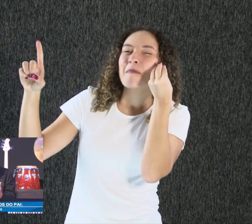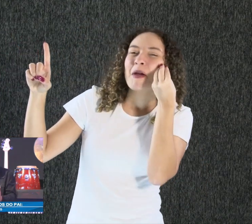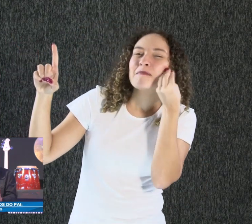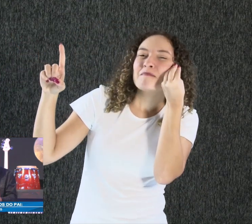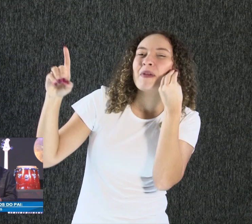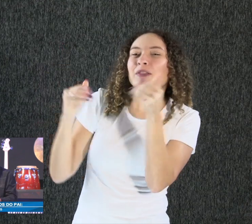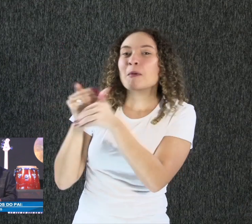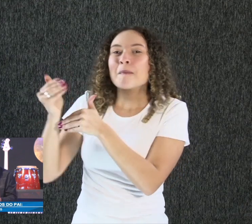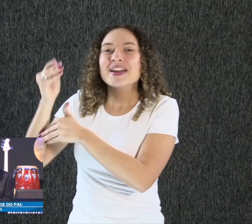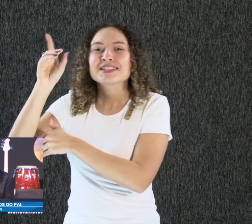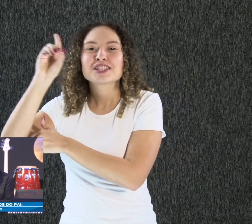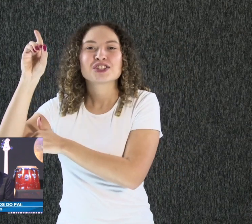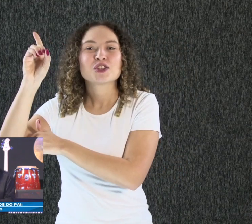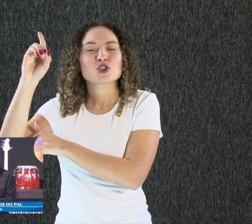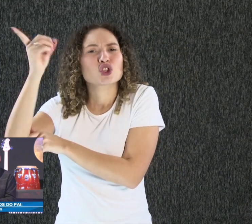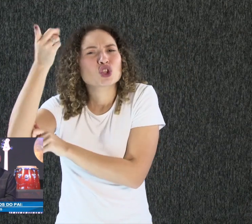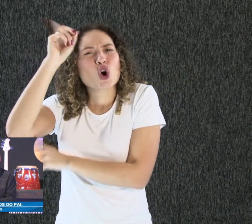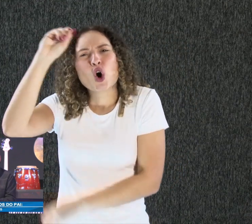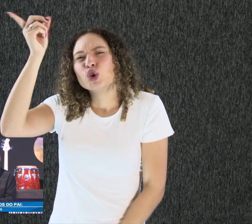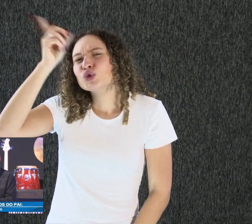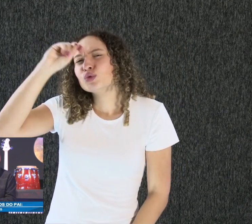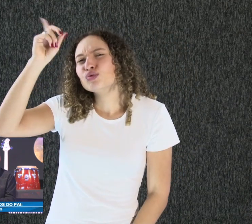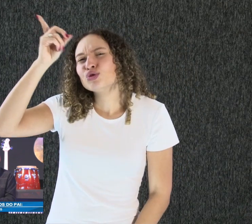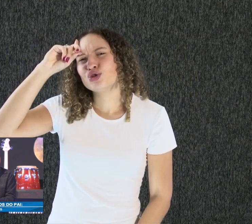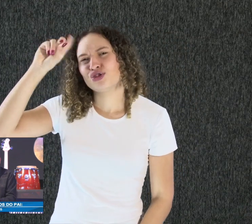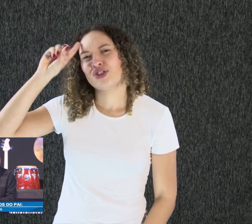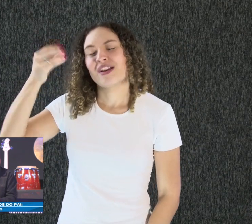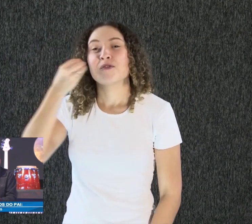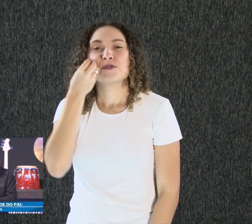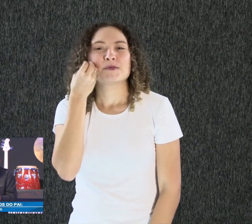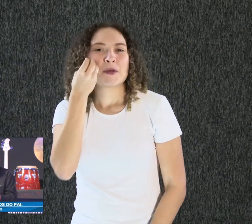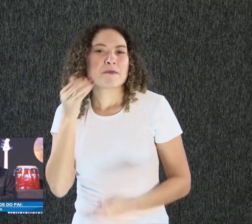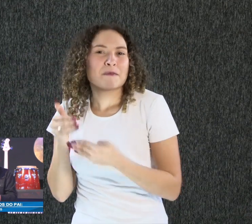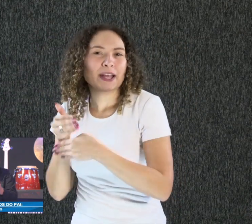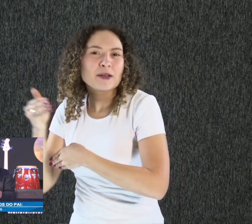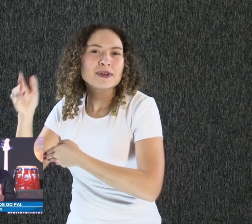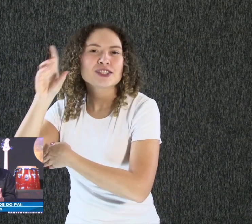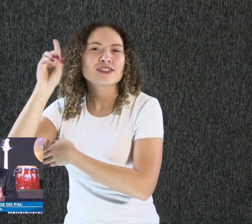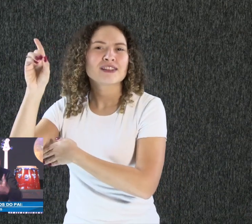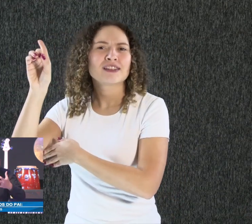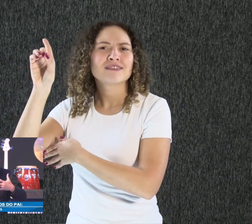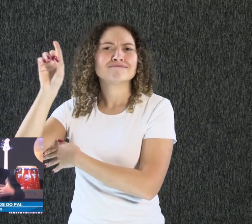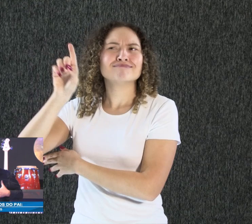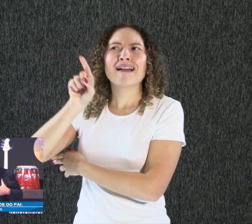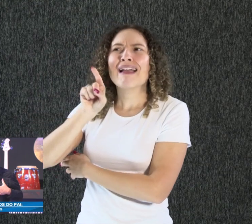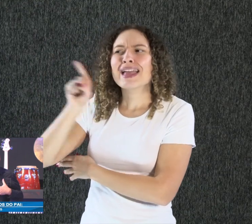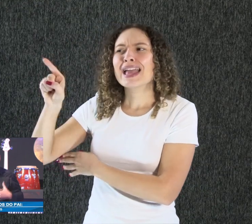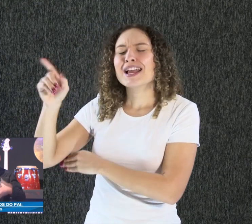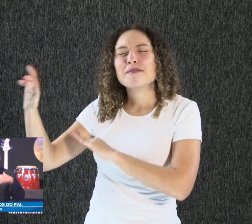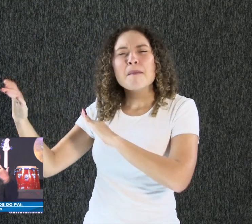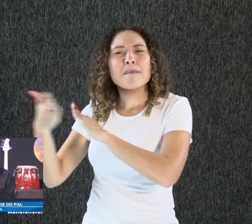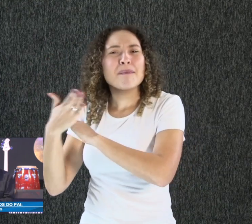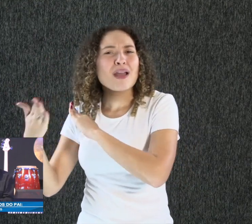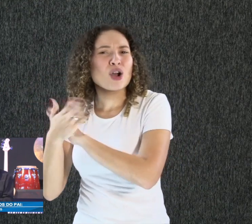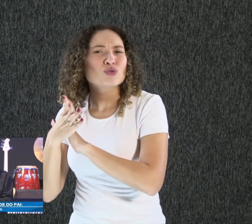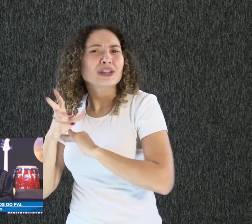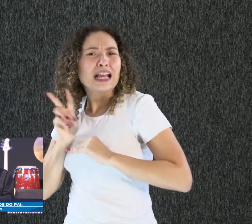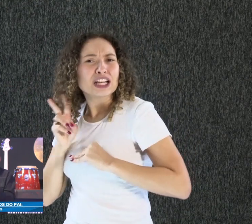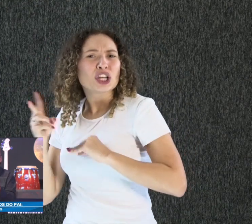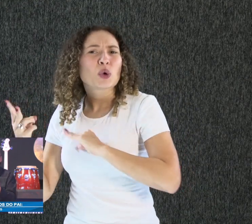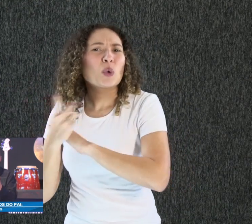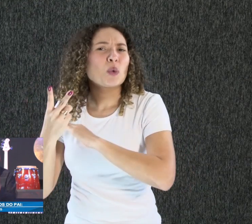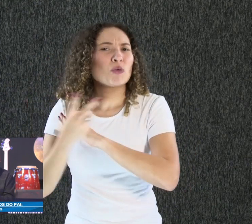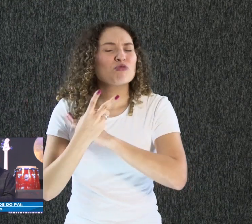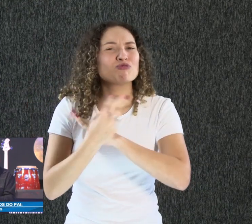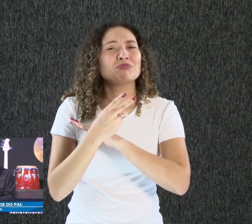eu experimento todos os dias. Esse Deus eu experimento a cada dia, Ele está comigo, Ele me socorre. Ele